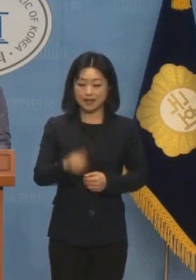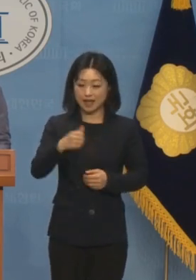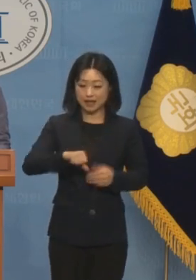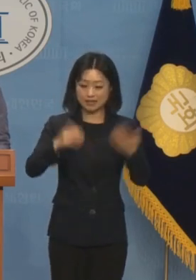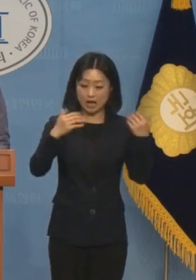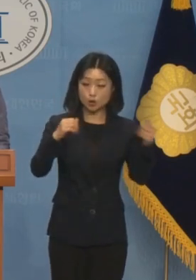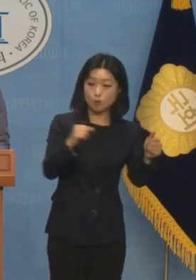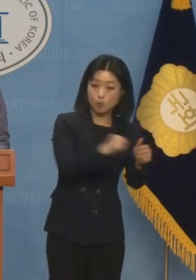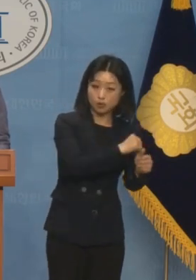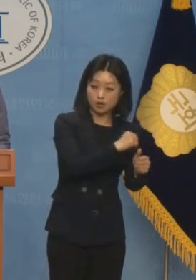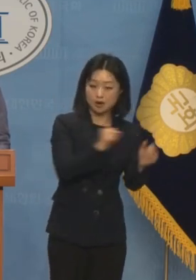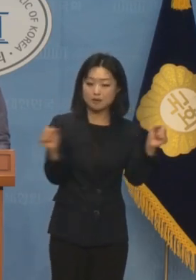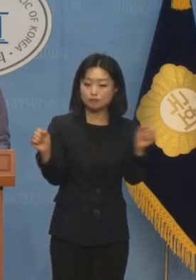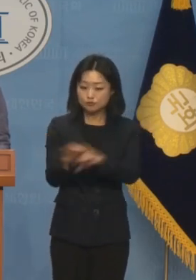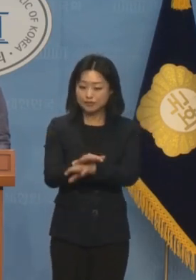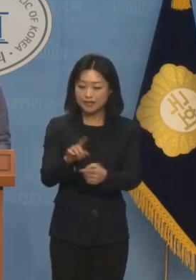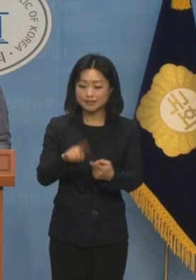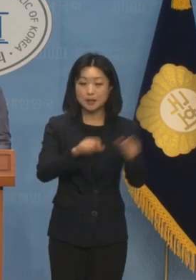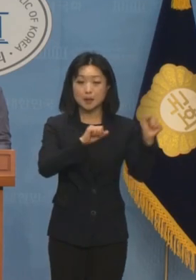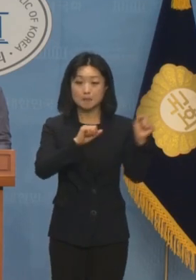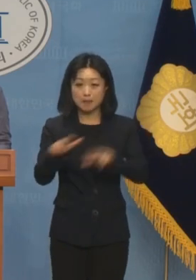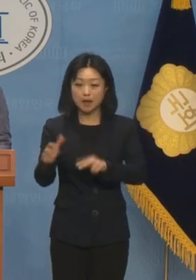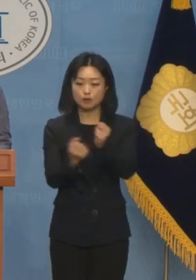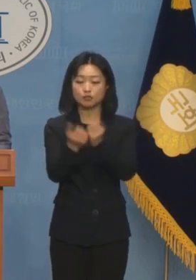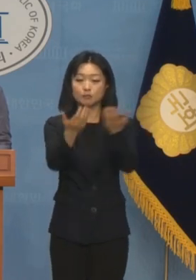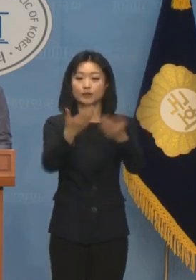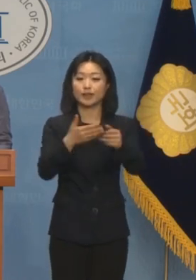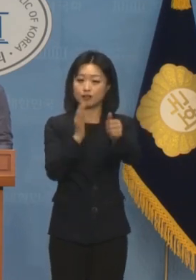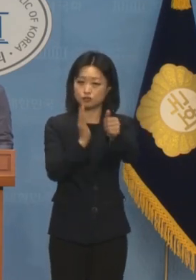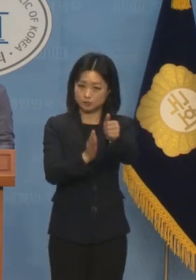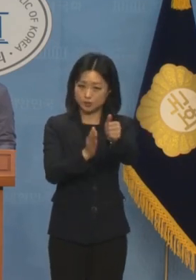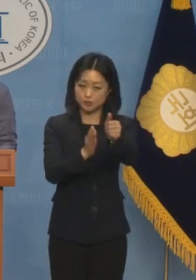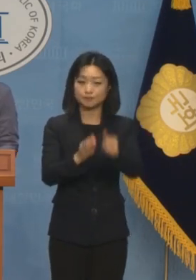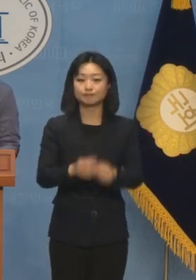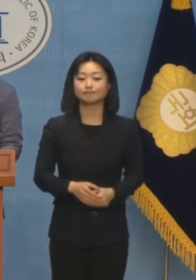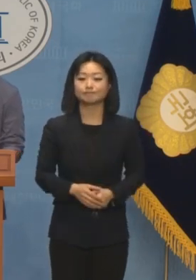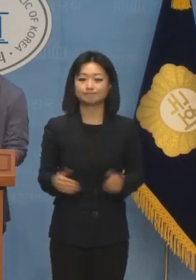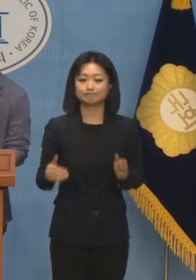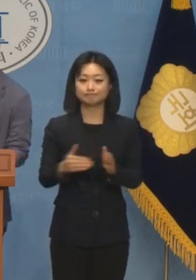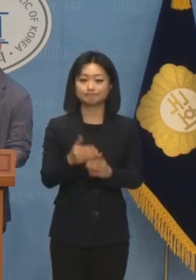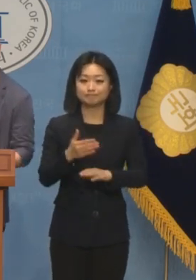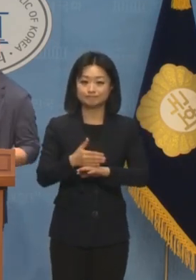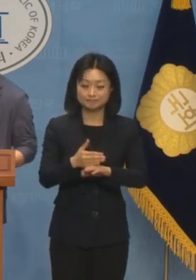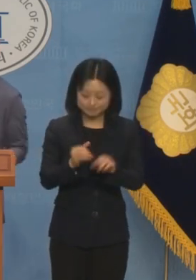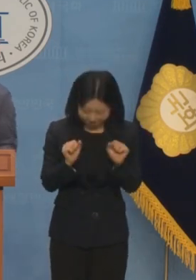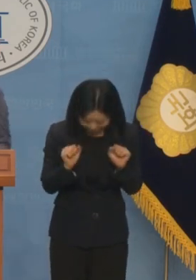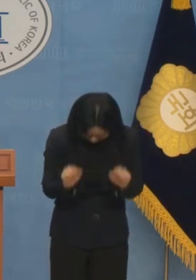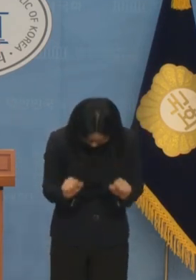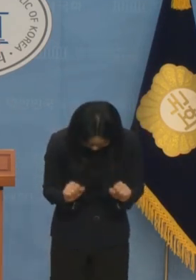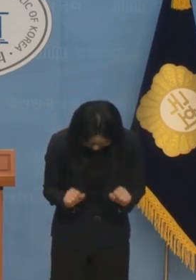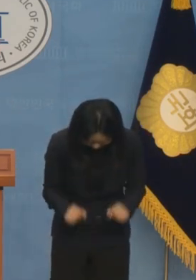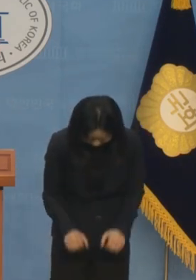대하여 직접, 즉각 해명하십시오. 이상입니다.